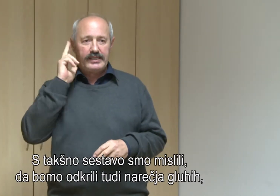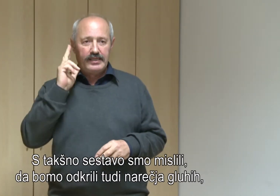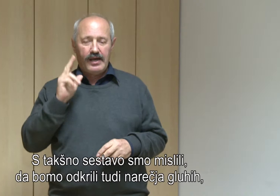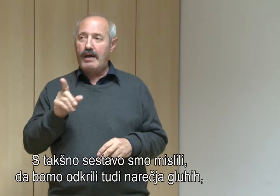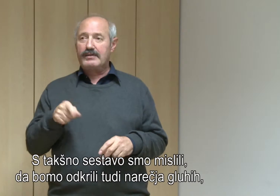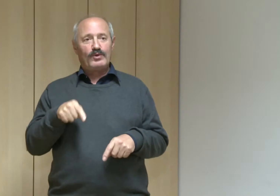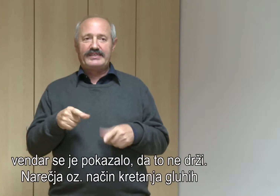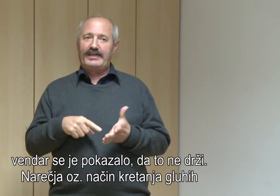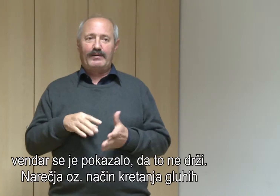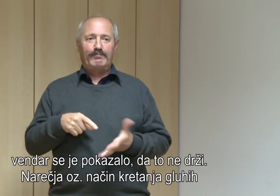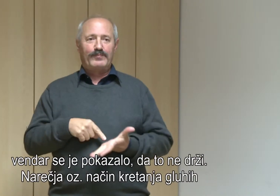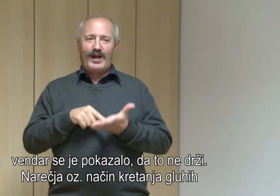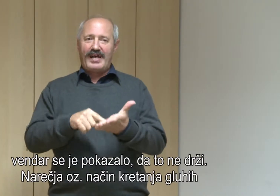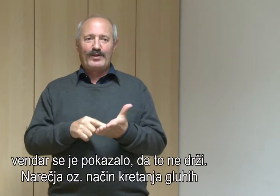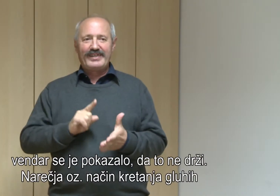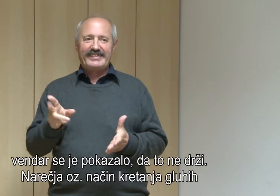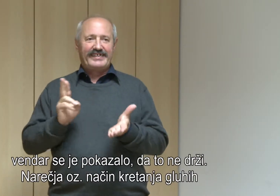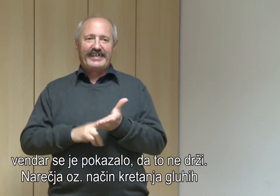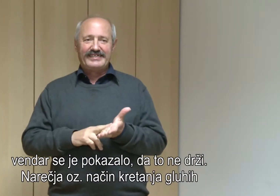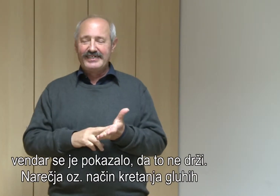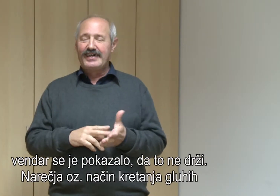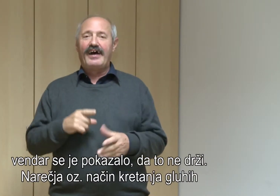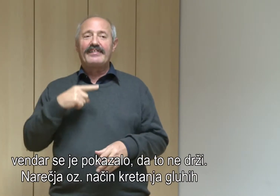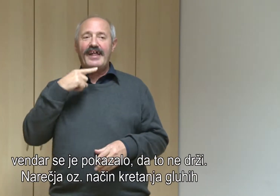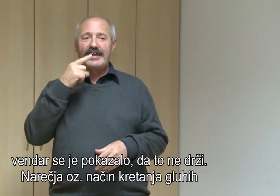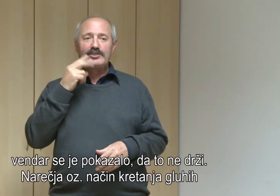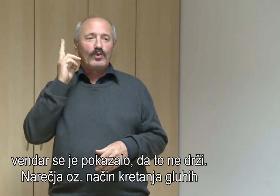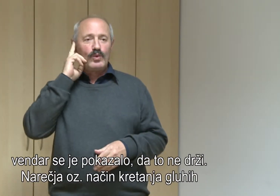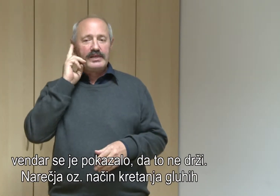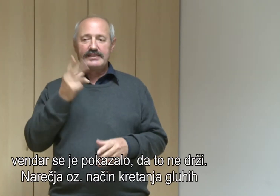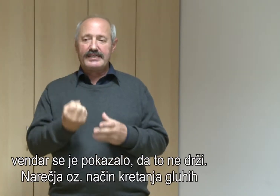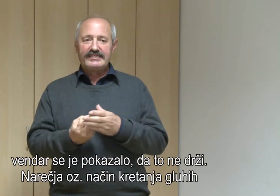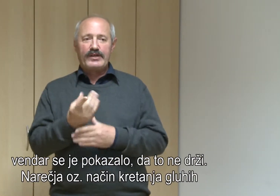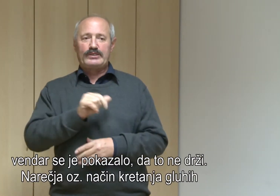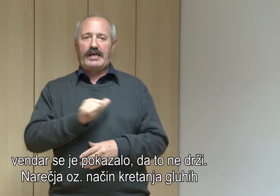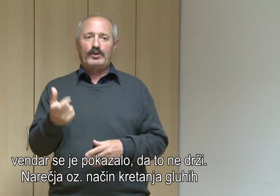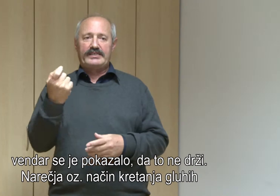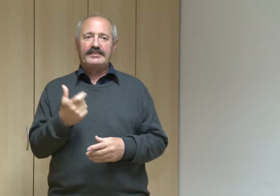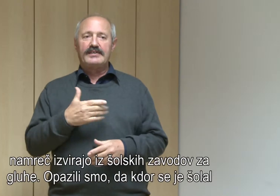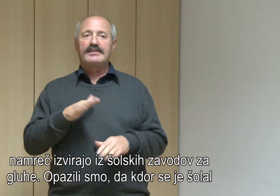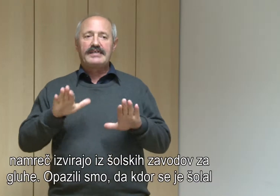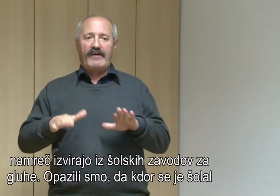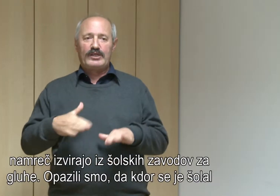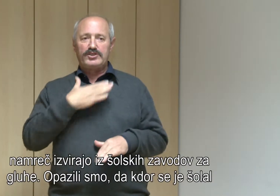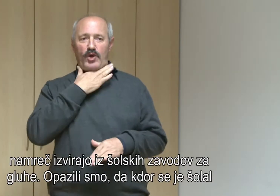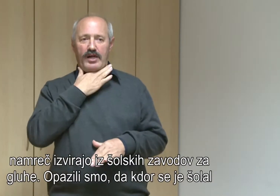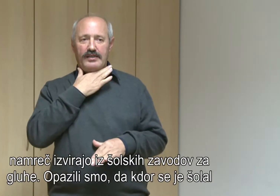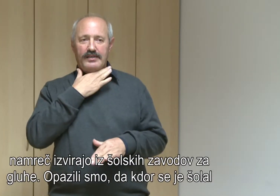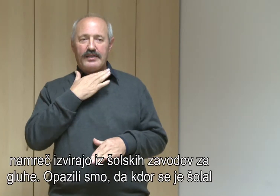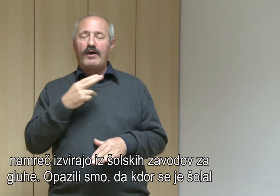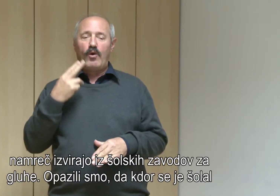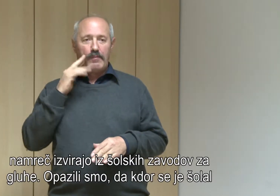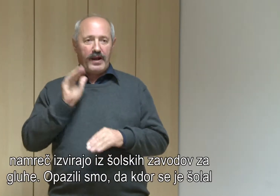nerešavljivši, ampak to se je pokazalo, da ne res nerešavljivši, se je zelo samo za